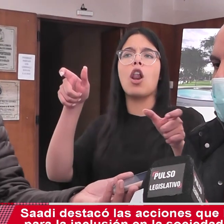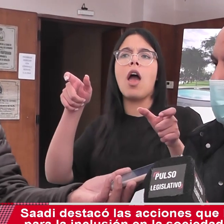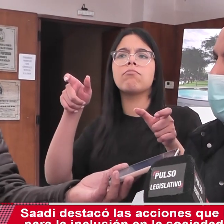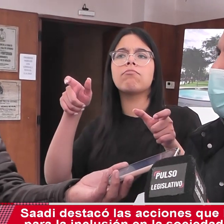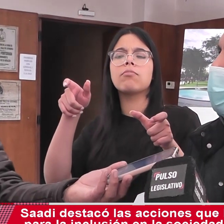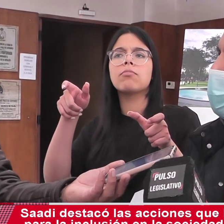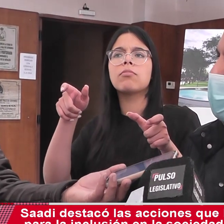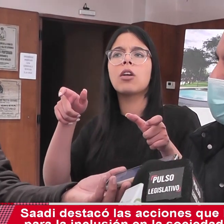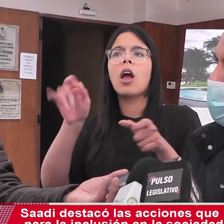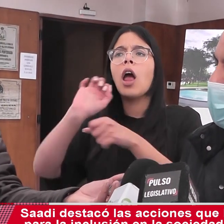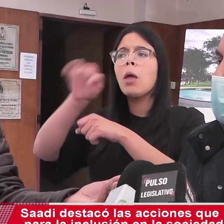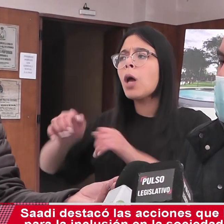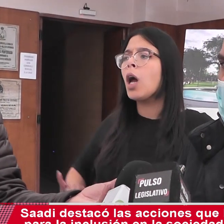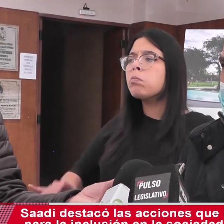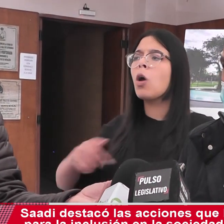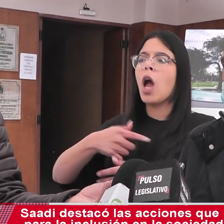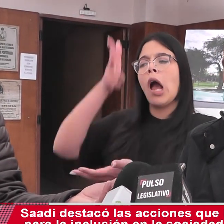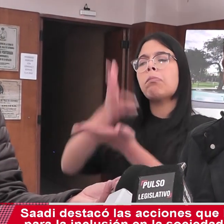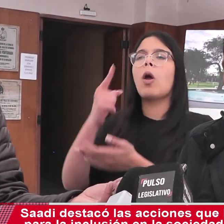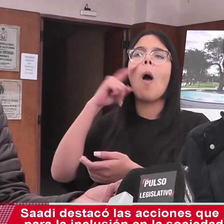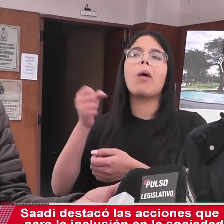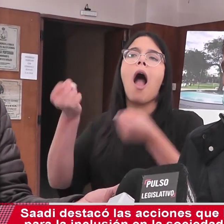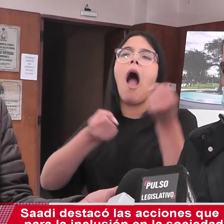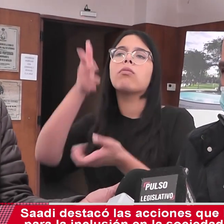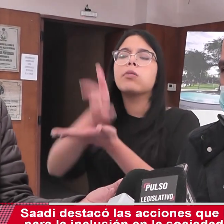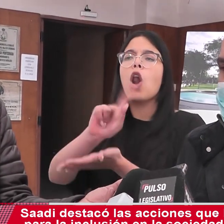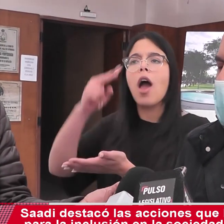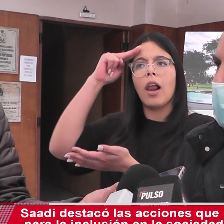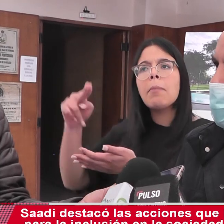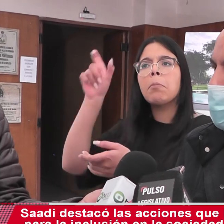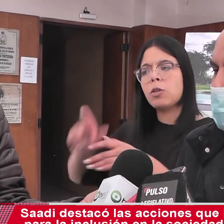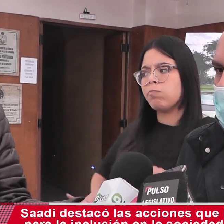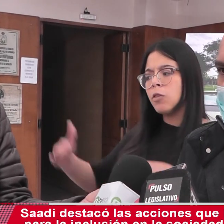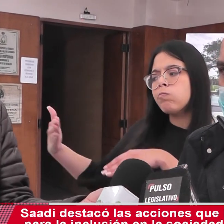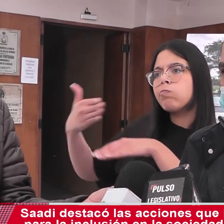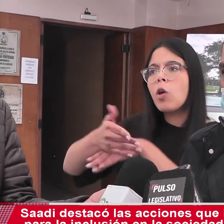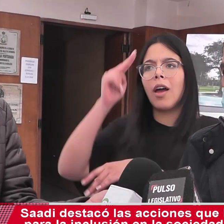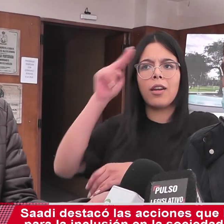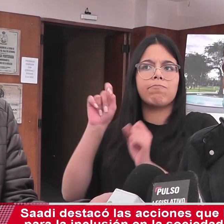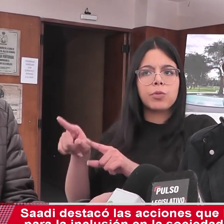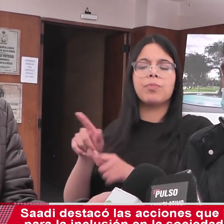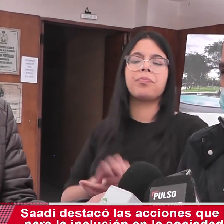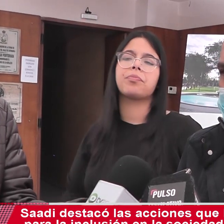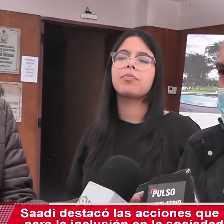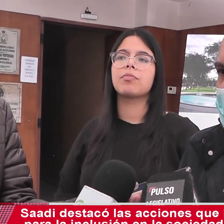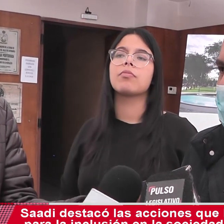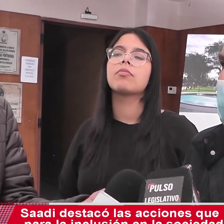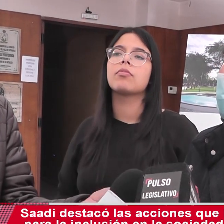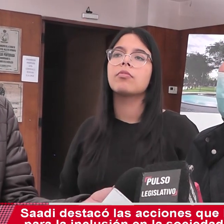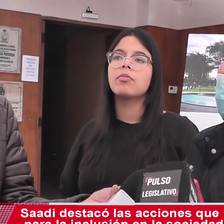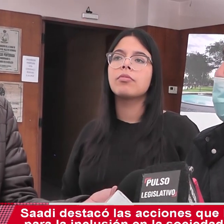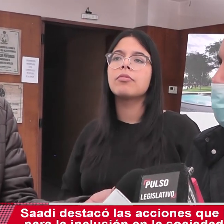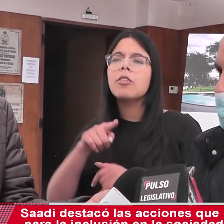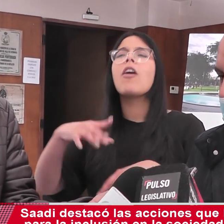que por favor no nos estacionemos en lugares donde tiene que ser accesible para las personas con discapacidad. Así